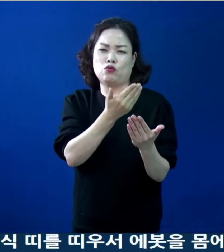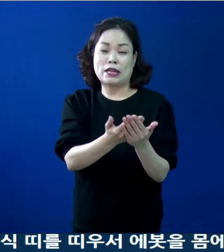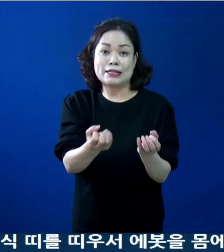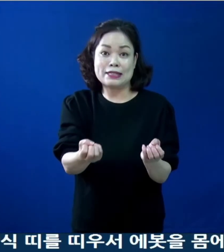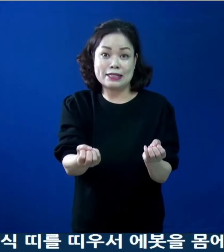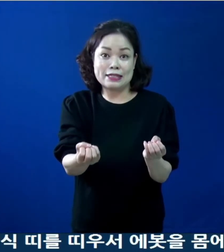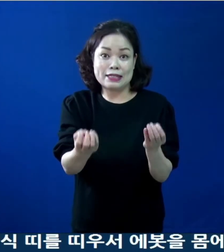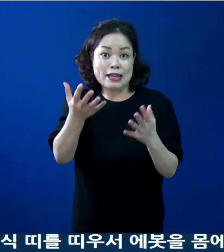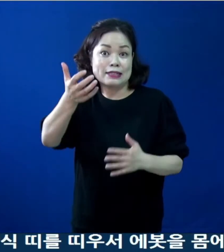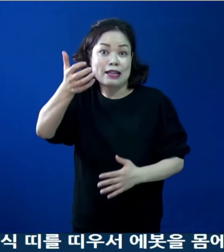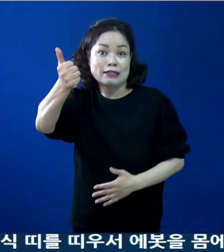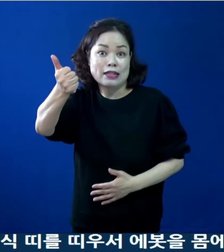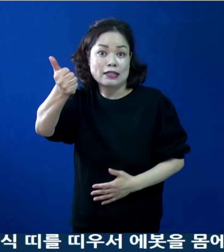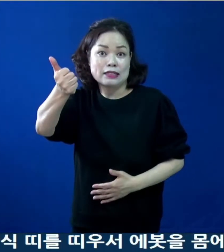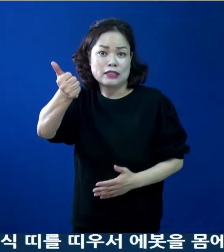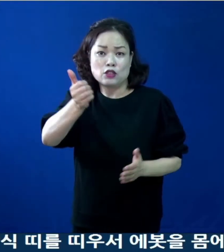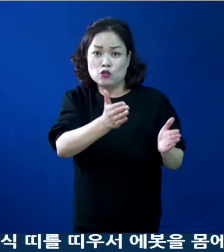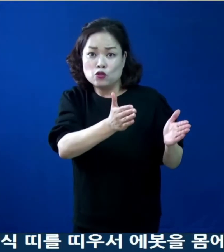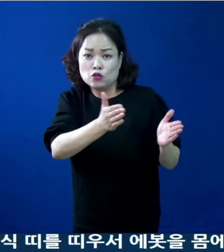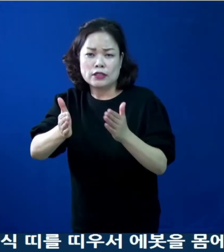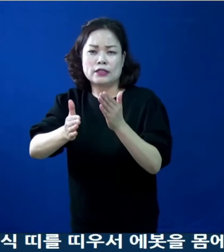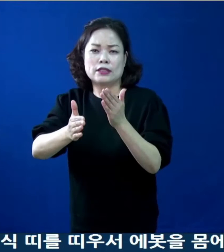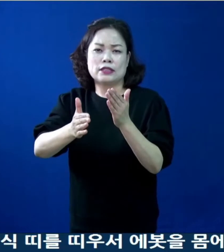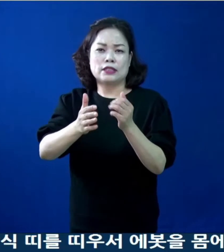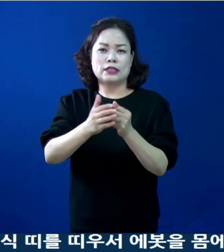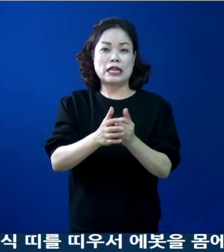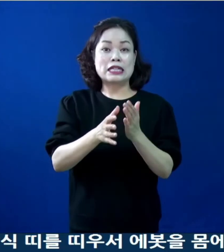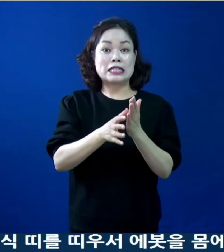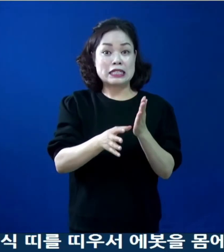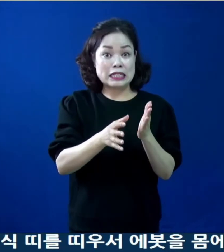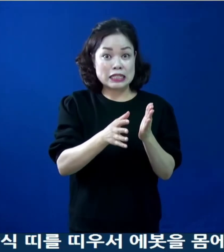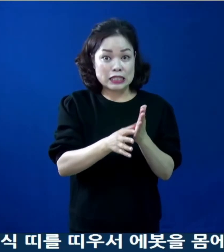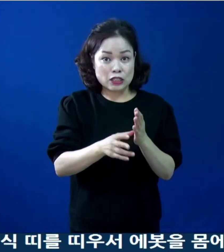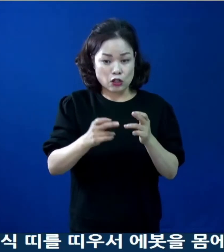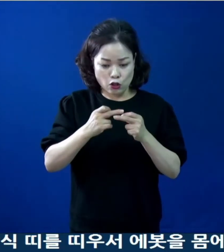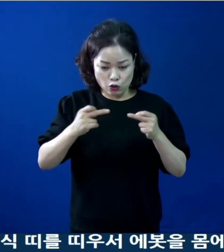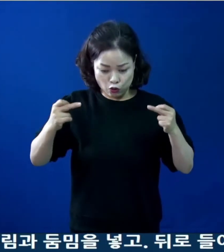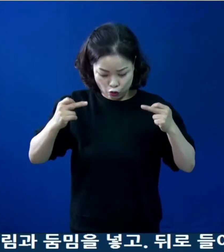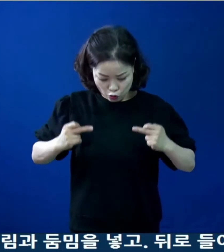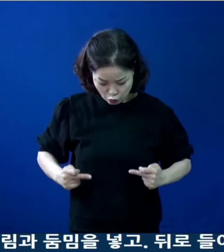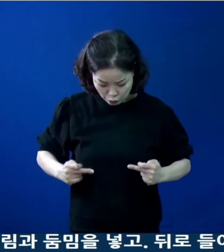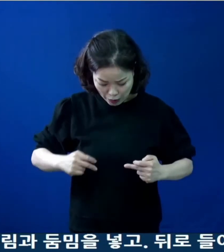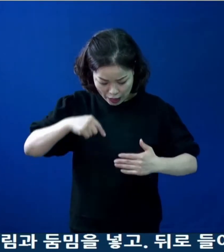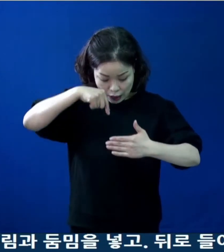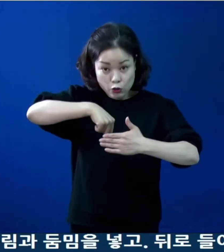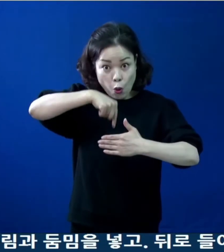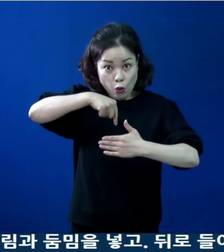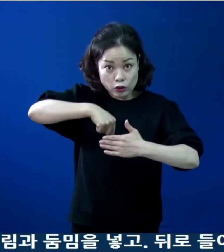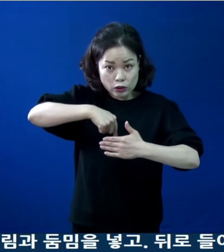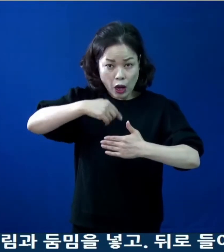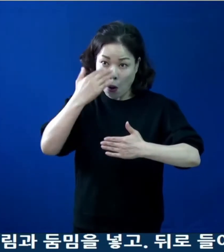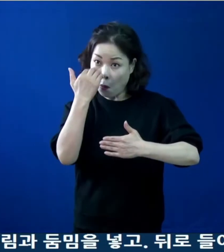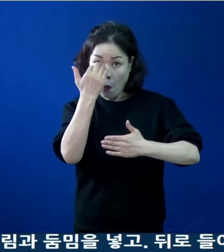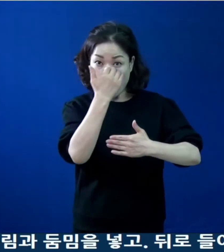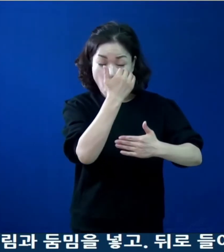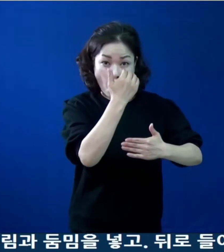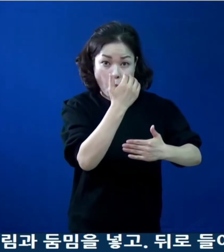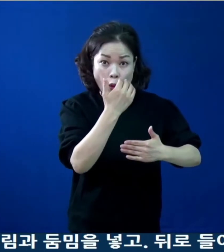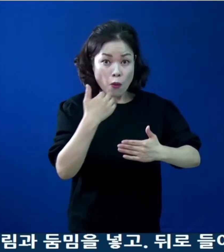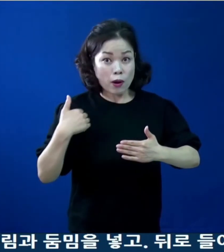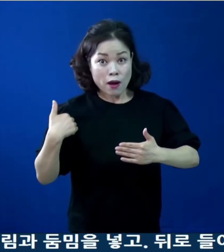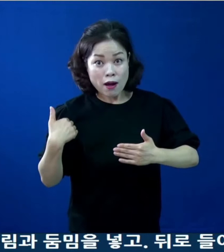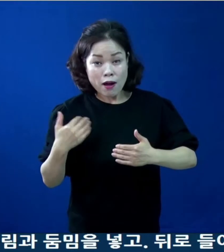제사장이 갖춰야 될 이 기구인데 이것은 흉패 속으로 넣어서 보이지 않게 하는